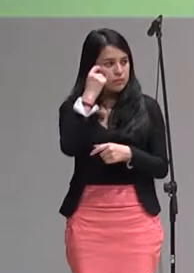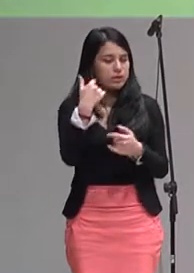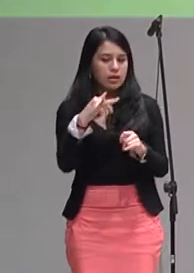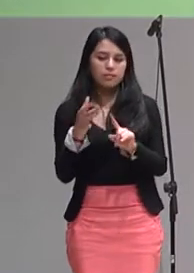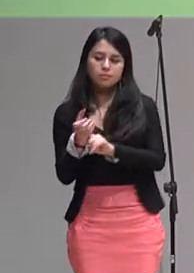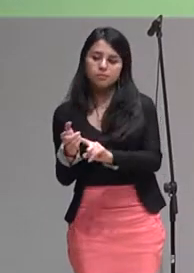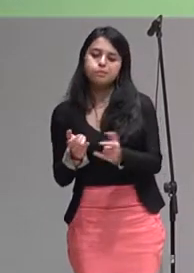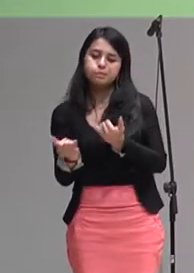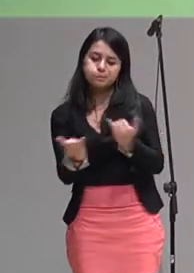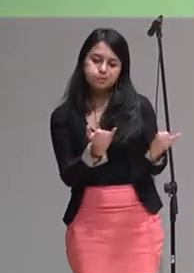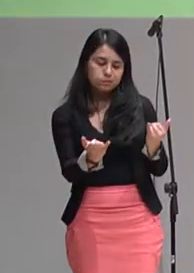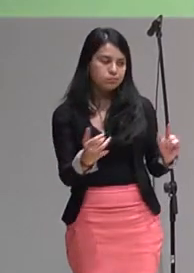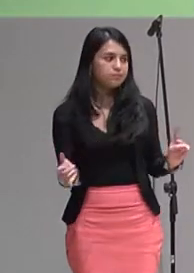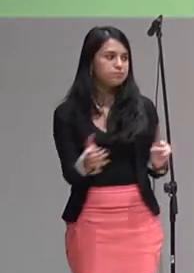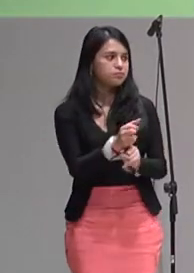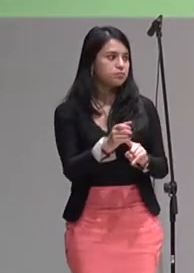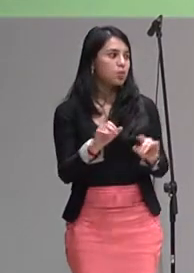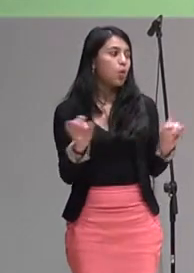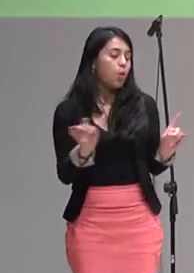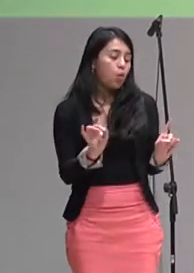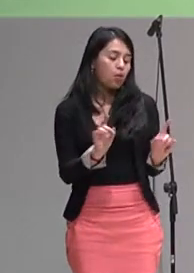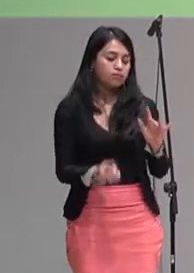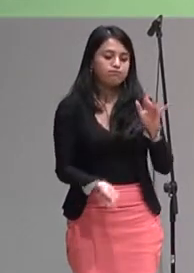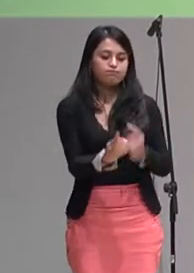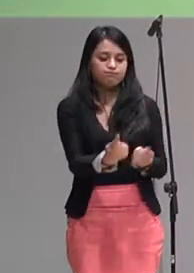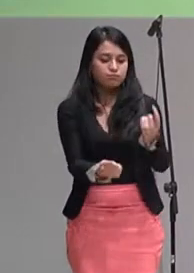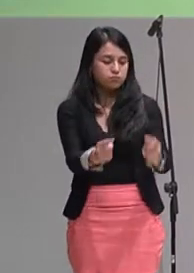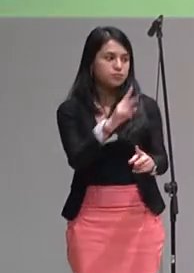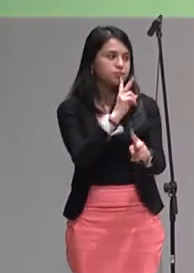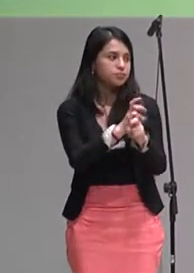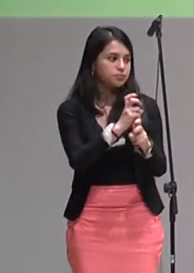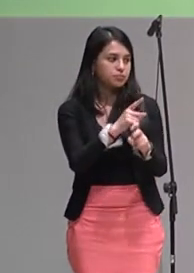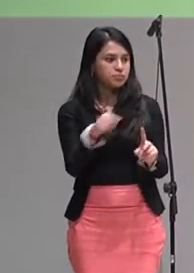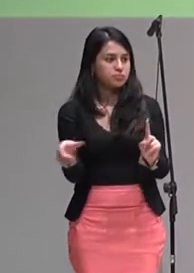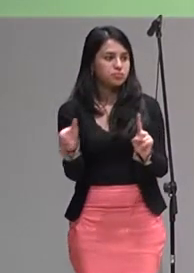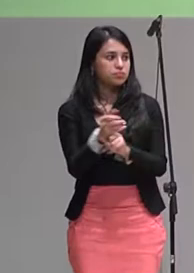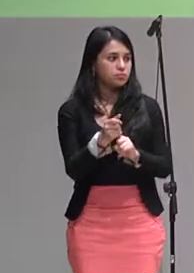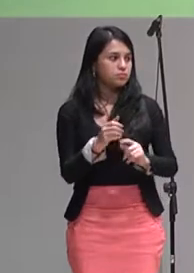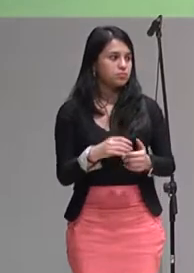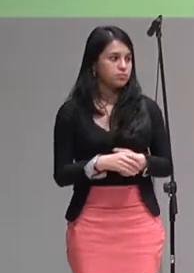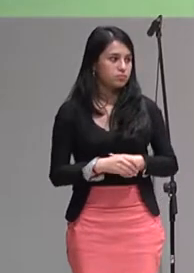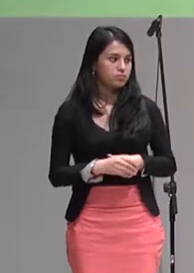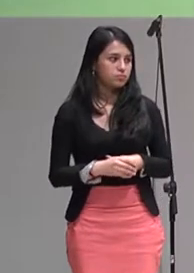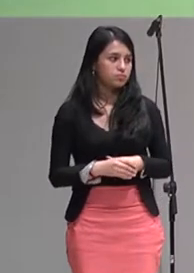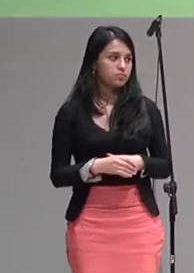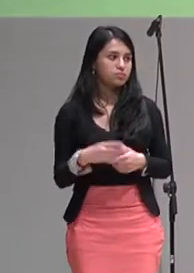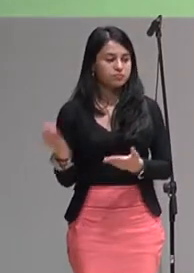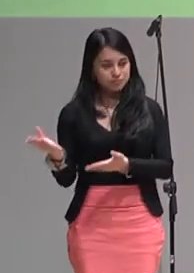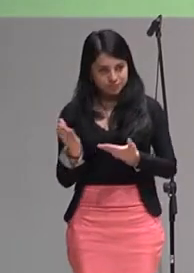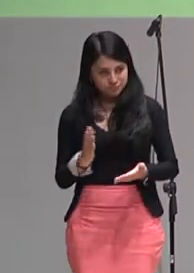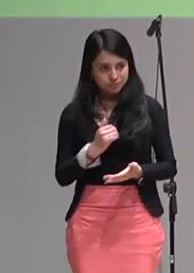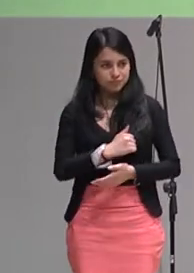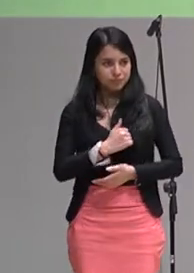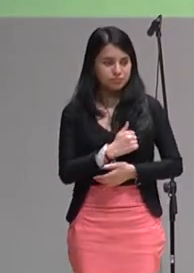o tal vez las dificultades que encontraron. Sí, por favor.